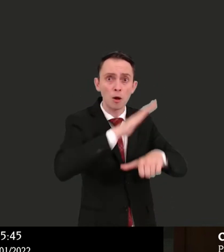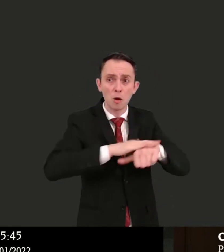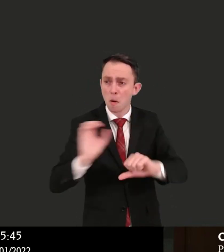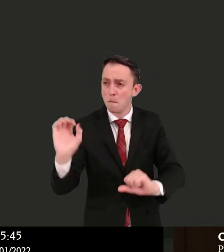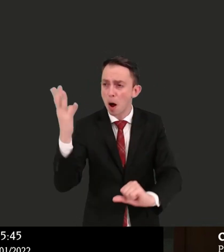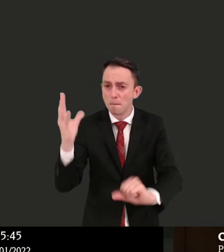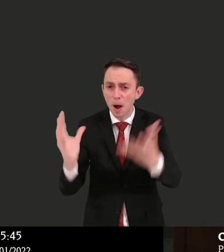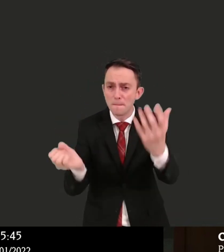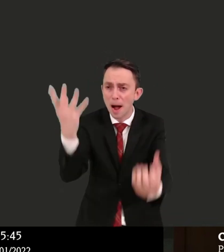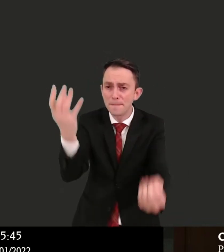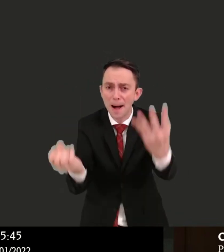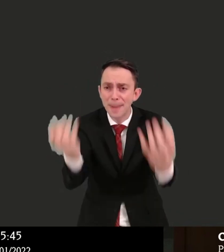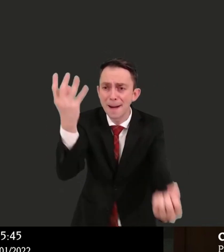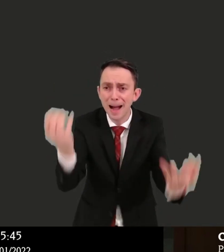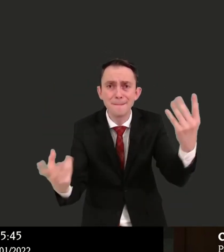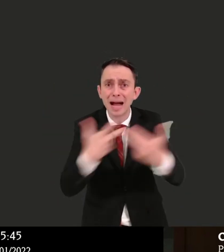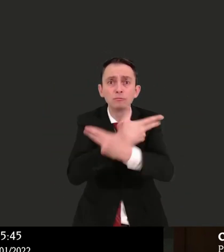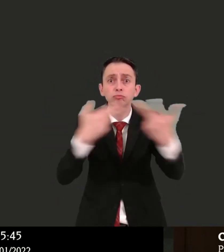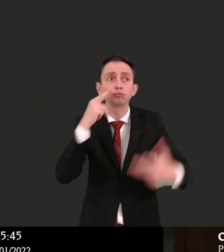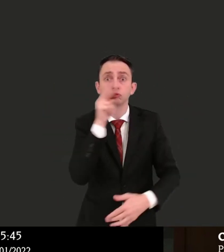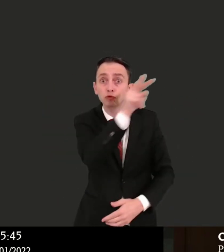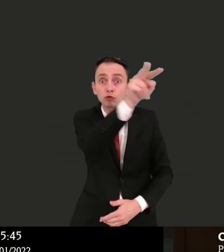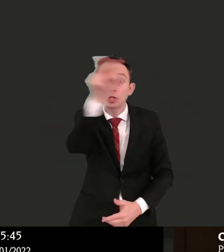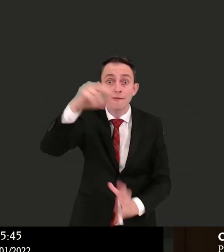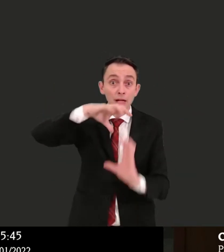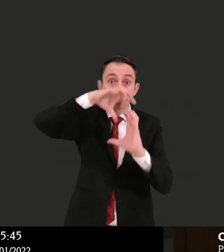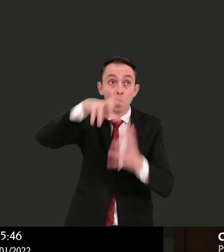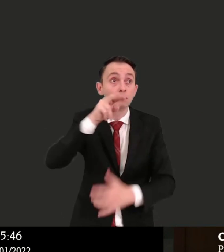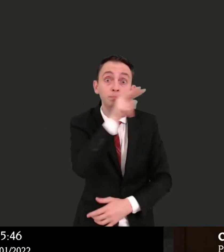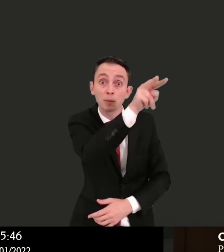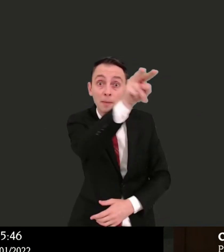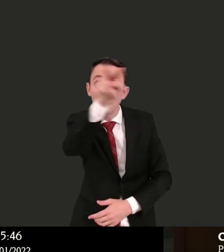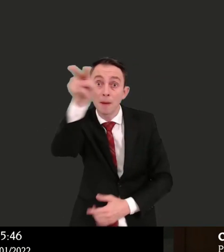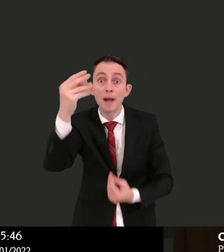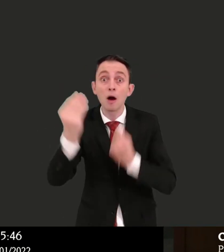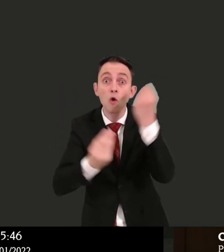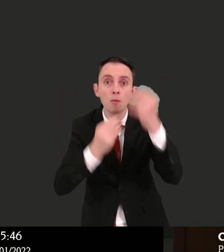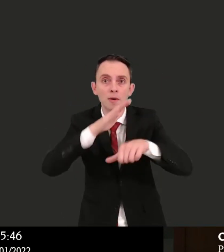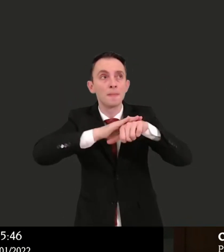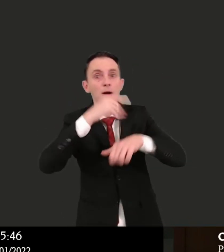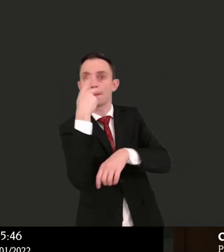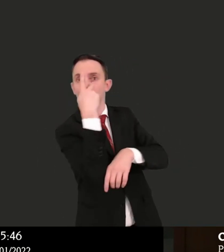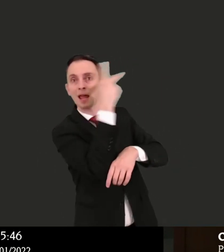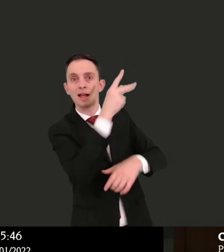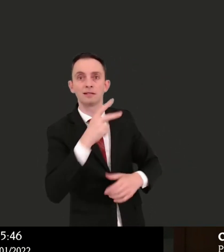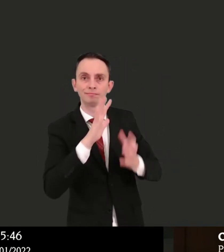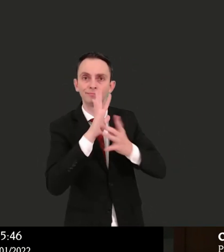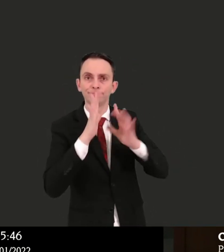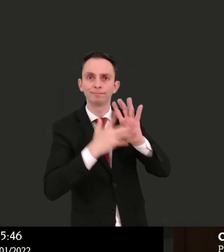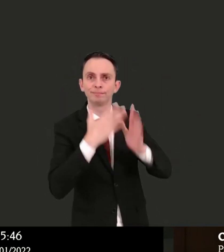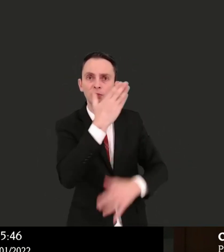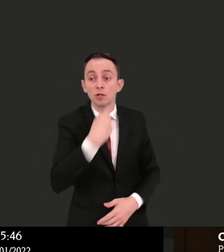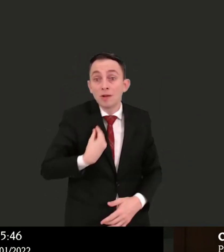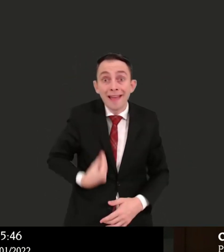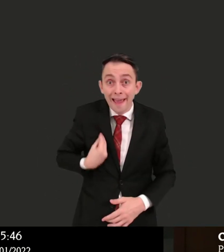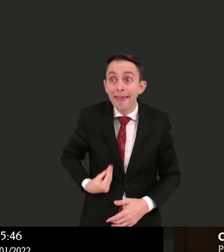nosso Senhor? Ele que criou tudo, e tudo está sustentado pela força do poder dele. E não